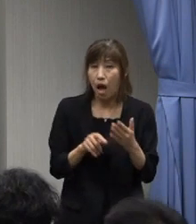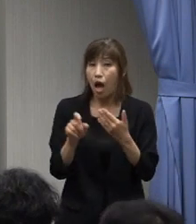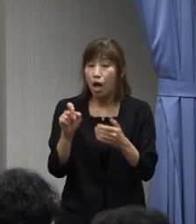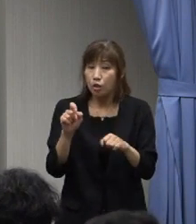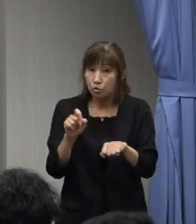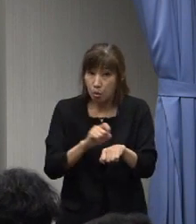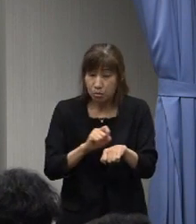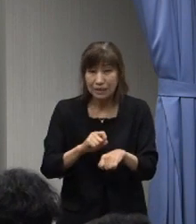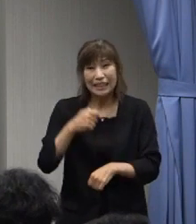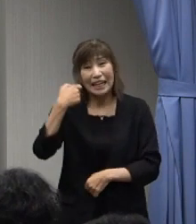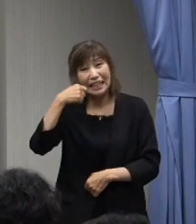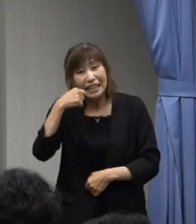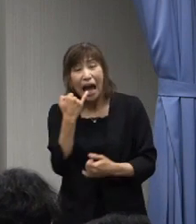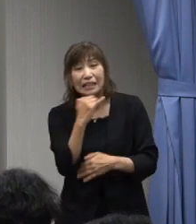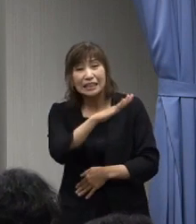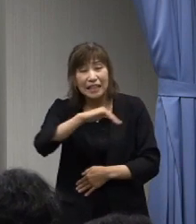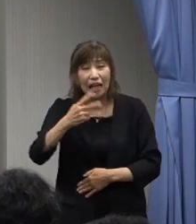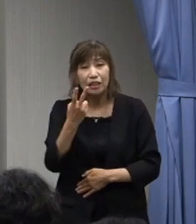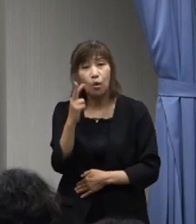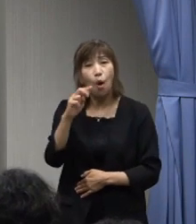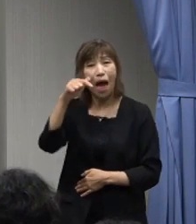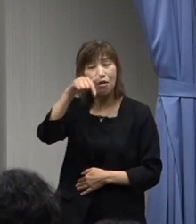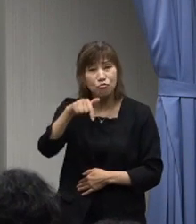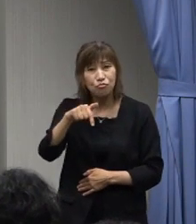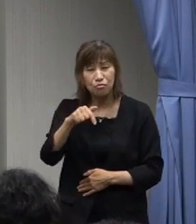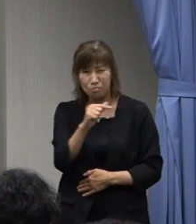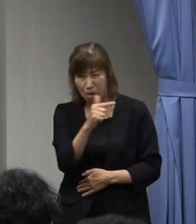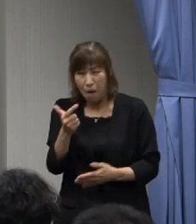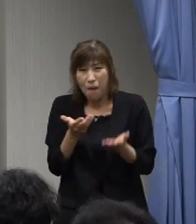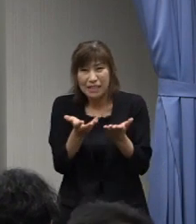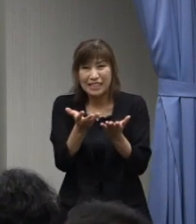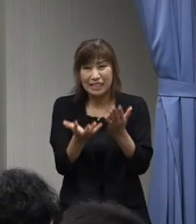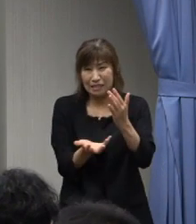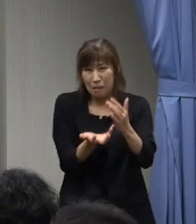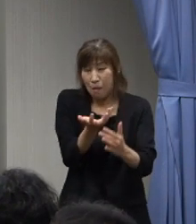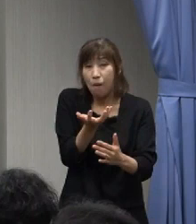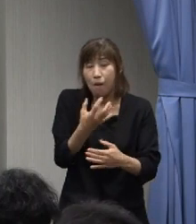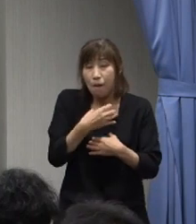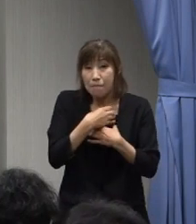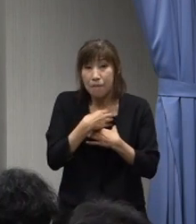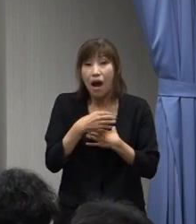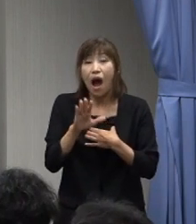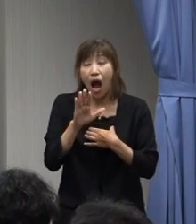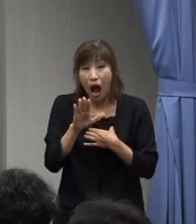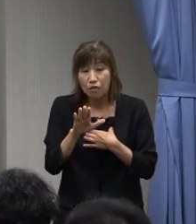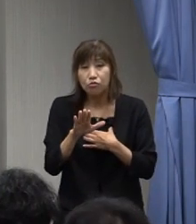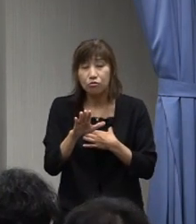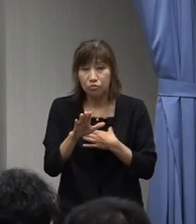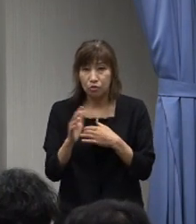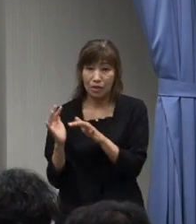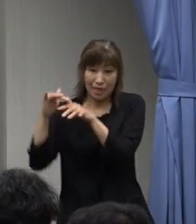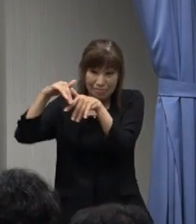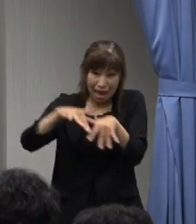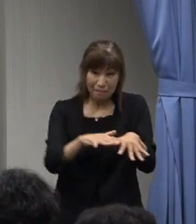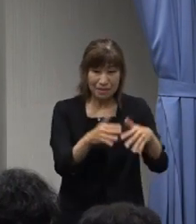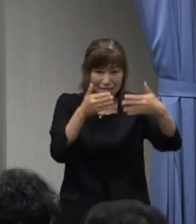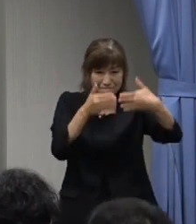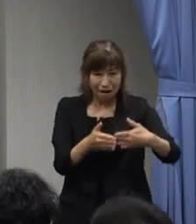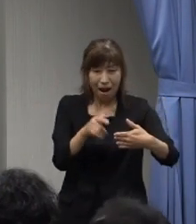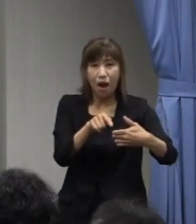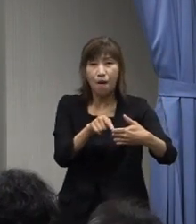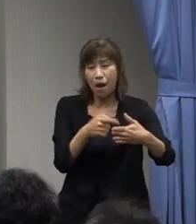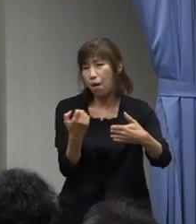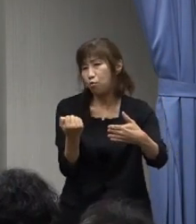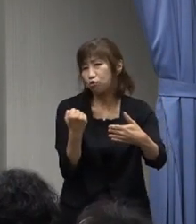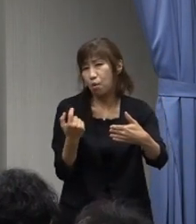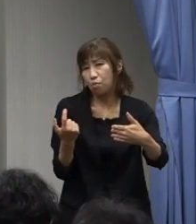がいつ起きるかわからないという状況です。これは非常に被害が大きくなりますので、防潮堤の強化、大阪も大阪市も協